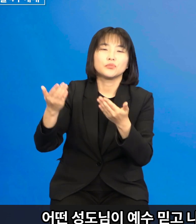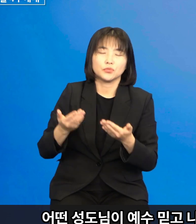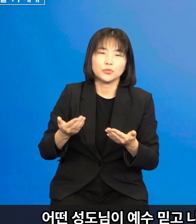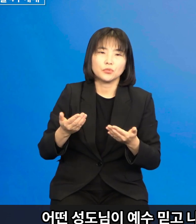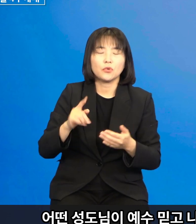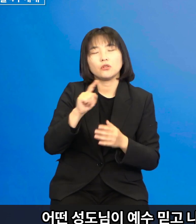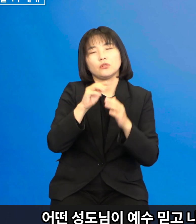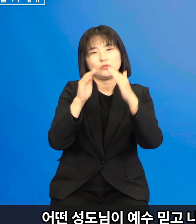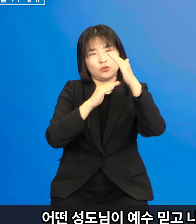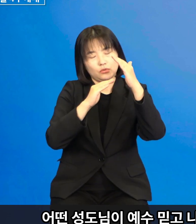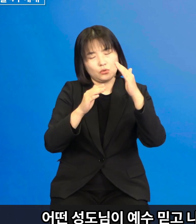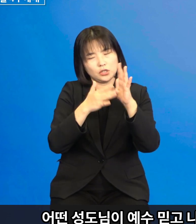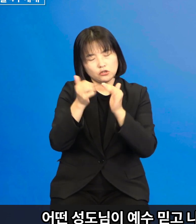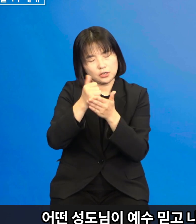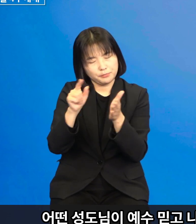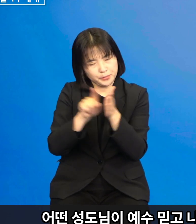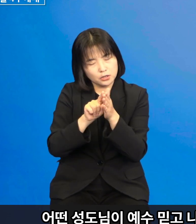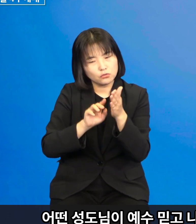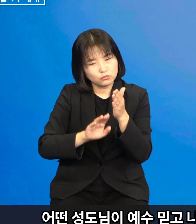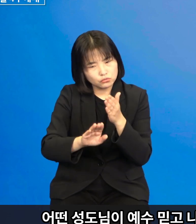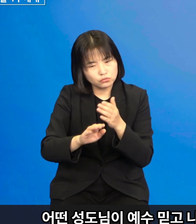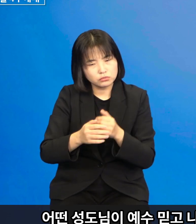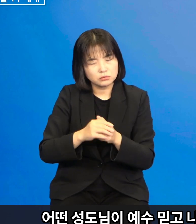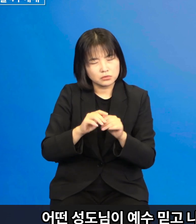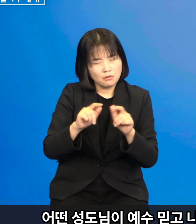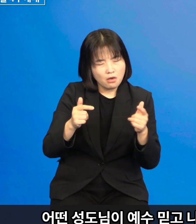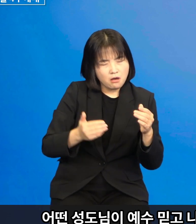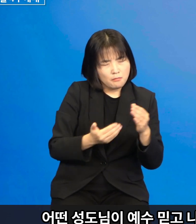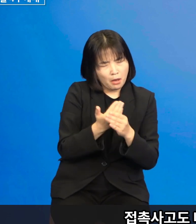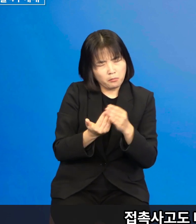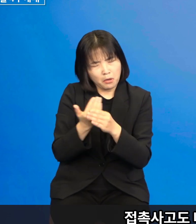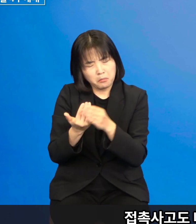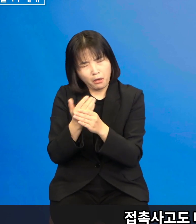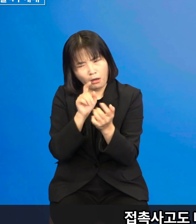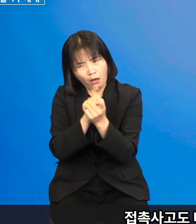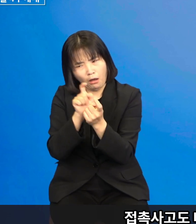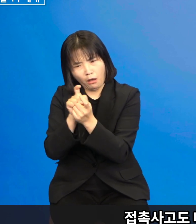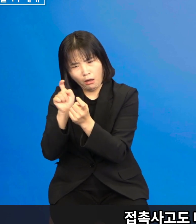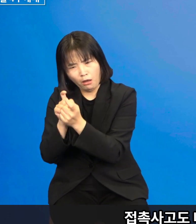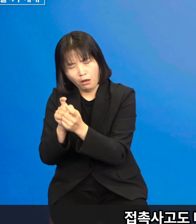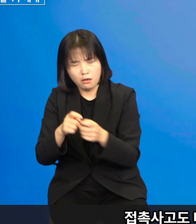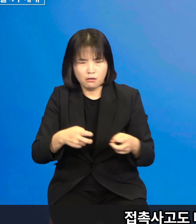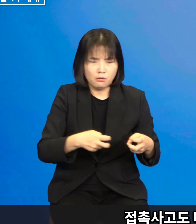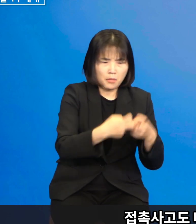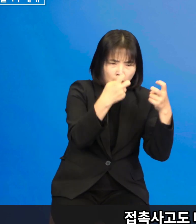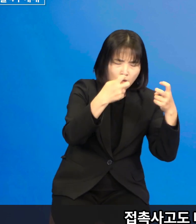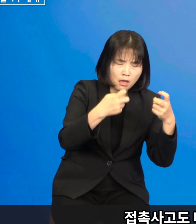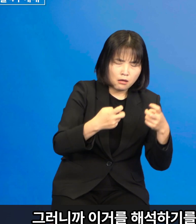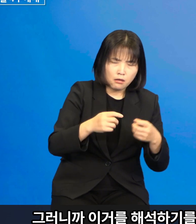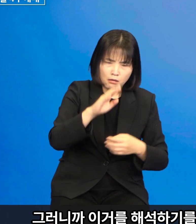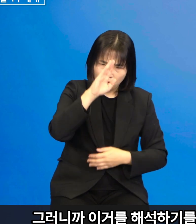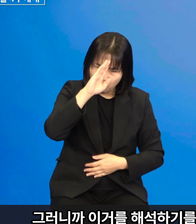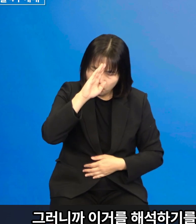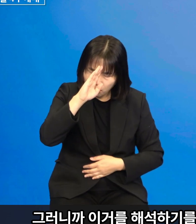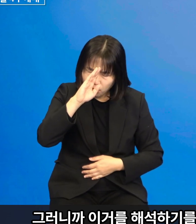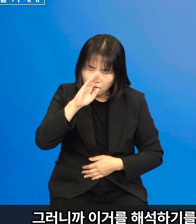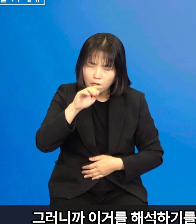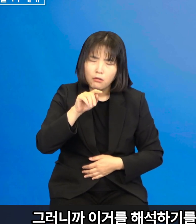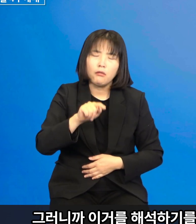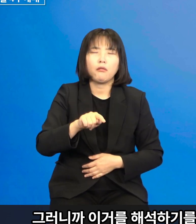어떤 성도님이 예수 믿고 나서 여러 가지 좀 사건 사고가 났어요. 뭐 접촉사고도 나고 뭐 아프기도 하고. 그러니까